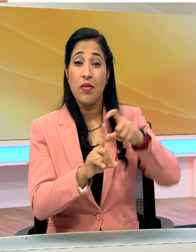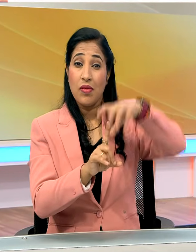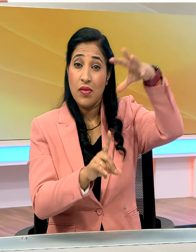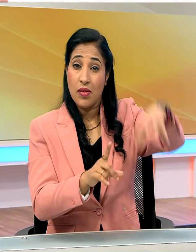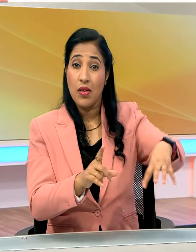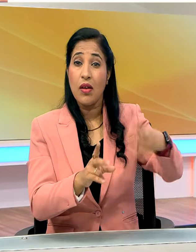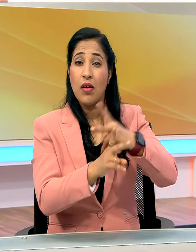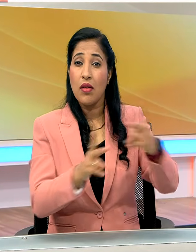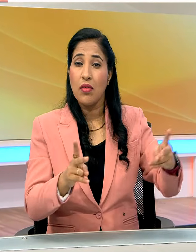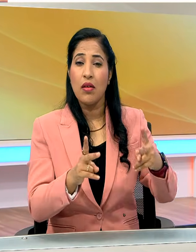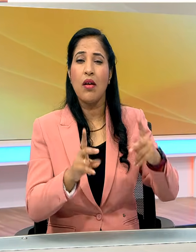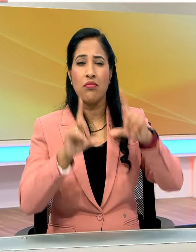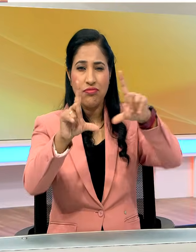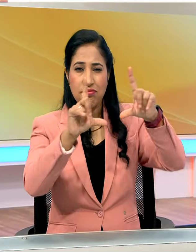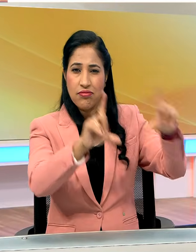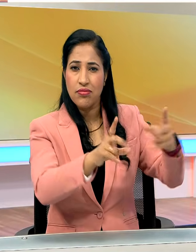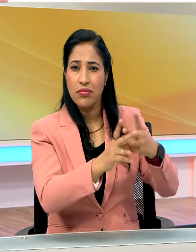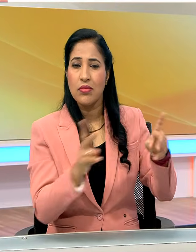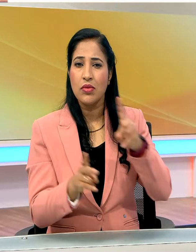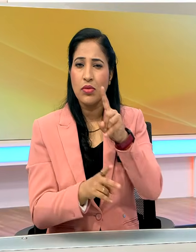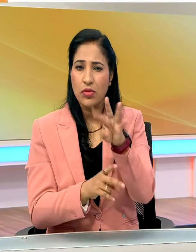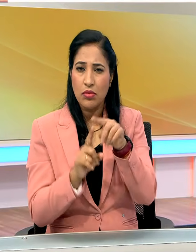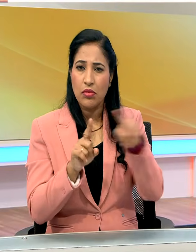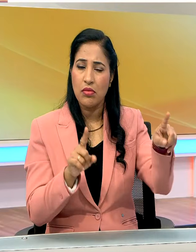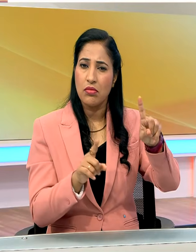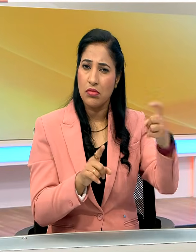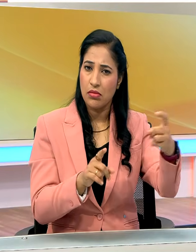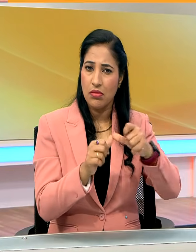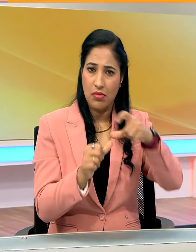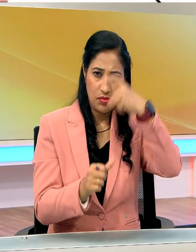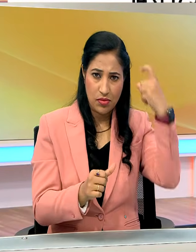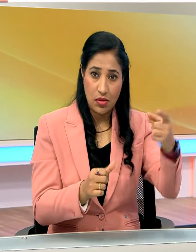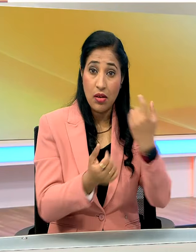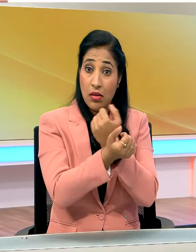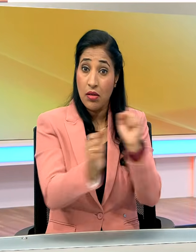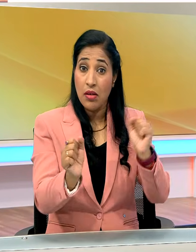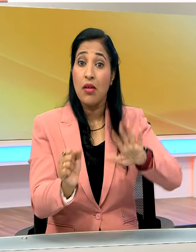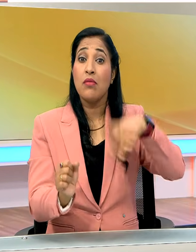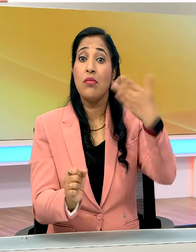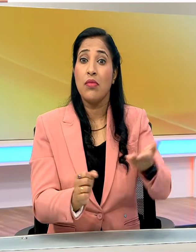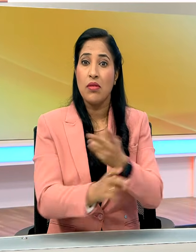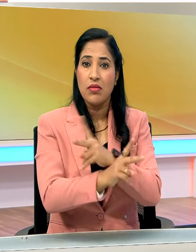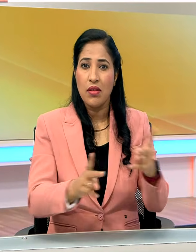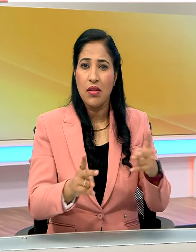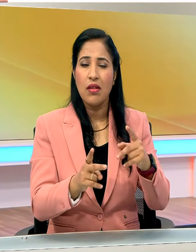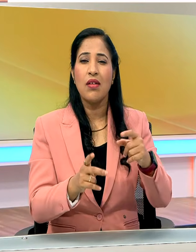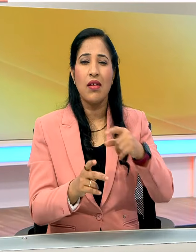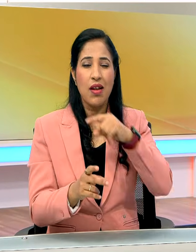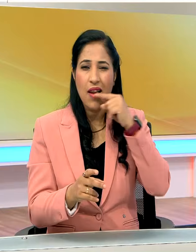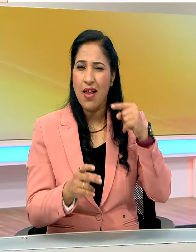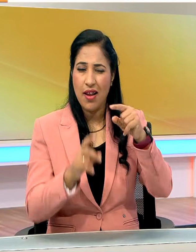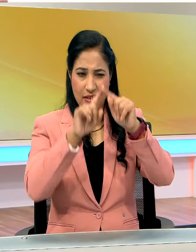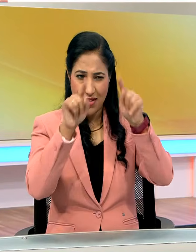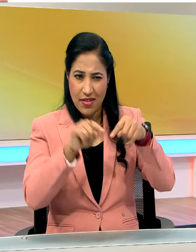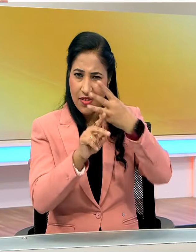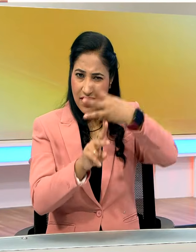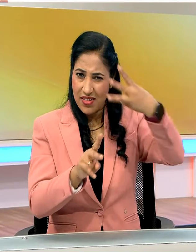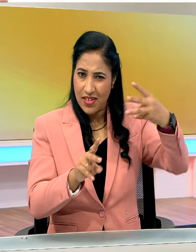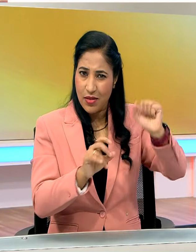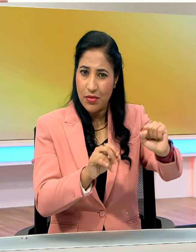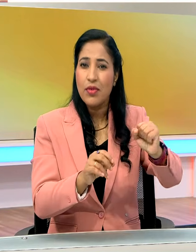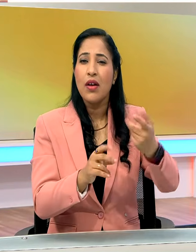आयोजित यह प्रदर्शनी 14 से 17 अप्रैल तक चलेगी, जिसमें स्वतंत्रता के बाद जारी दुर्लभ डाक टिकटों के जरिए भारत की